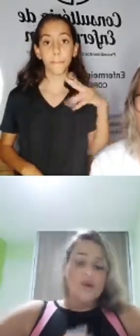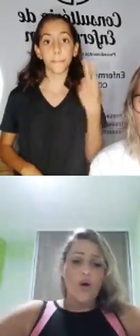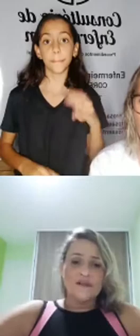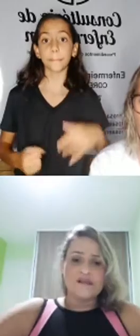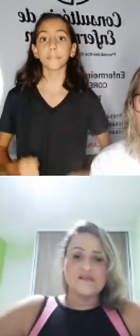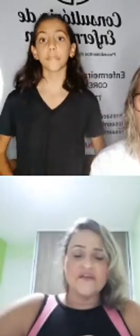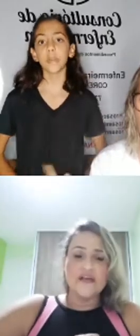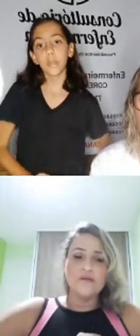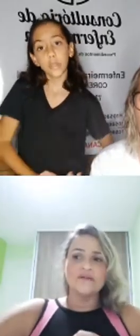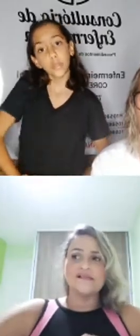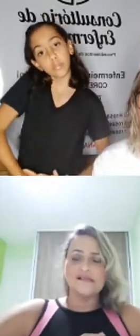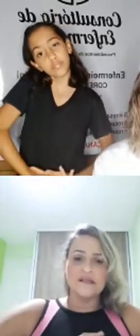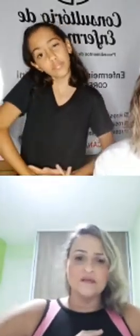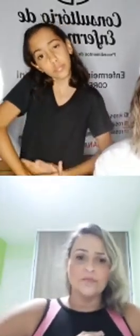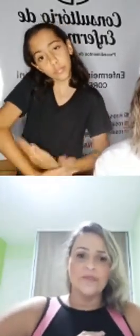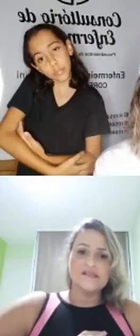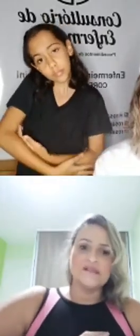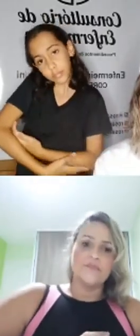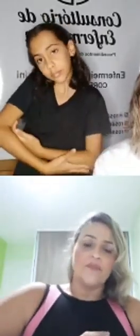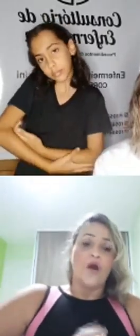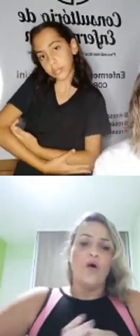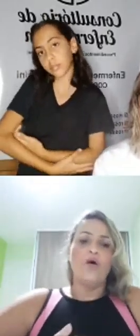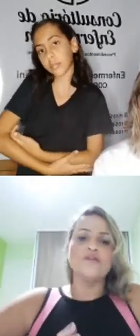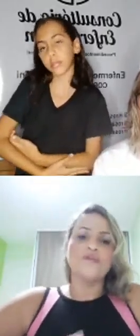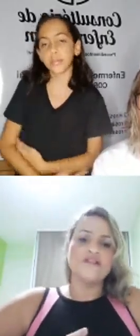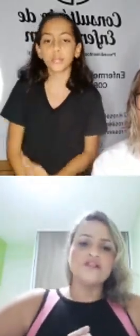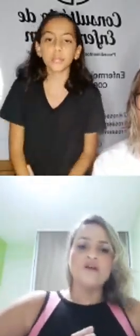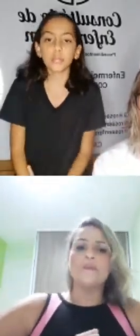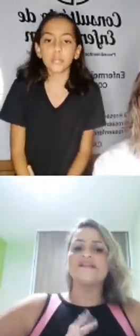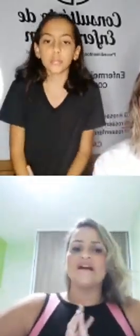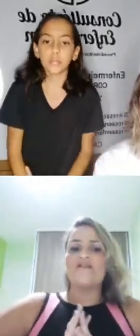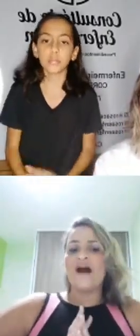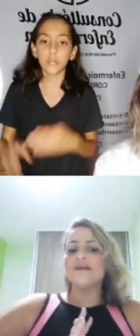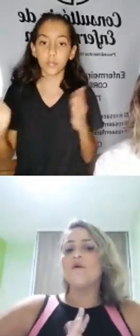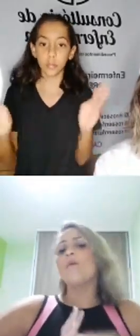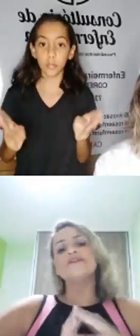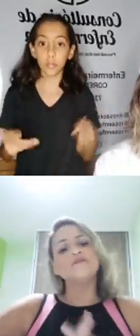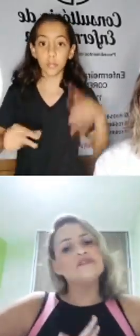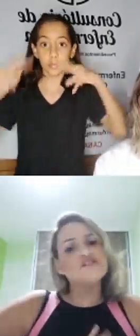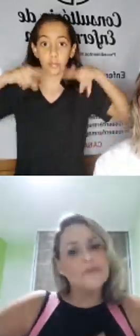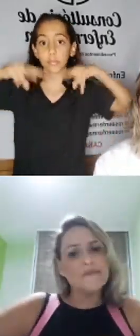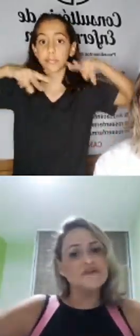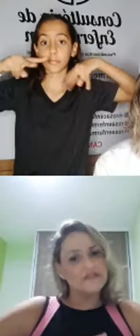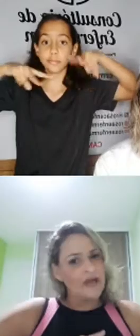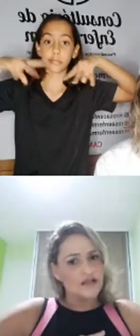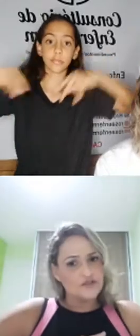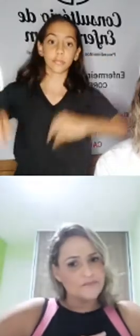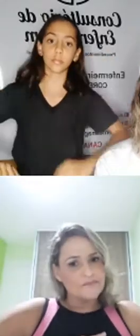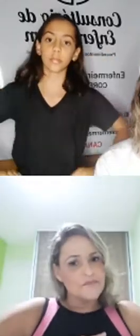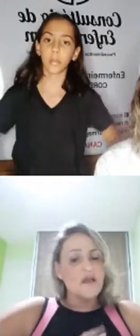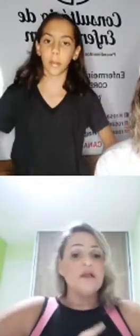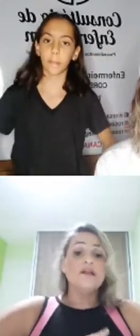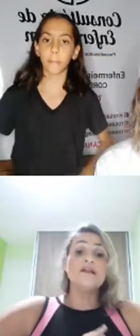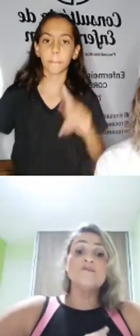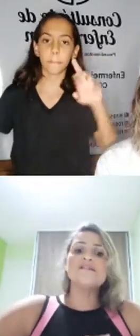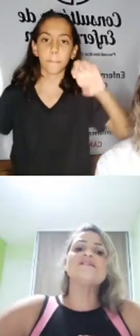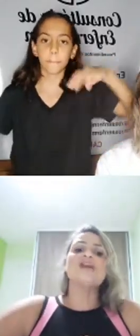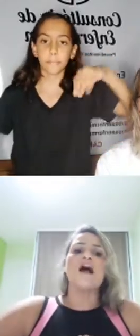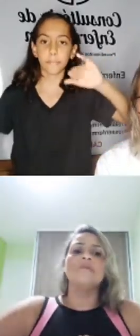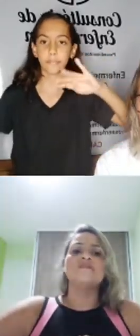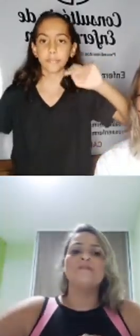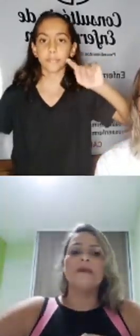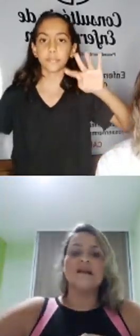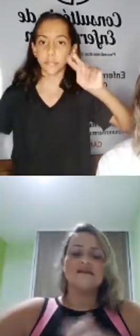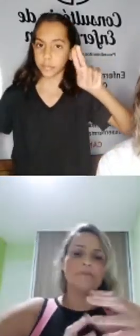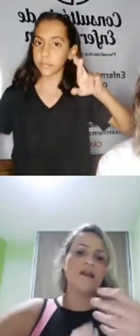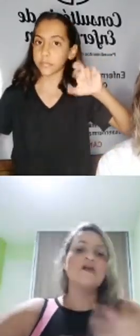Algumas coisas vêm acontecendo, assim, hoje o que a gente tem observado é o aumento do índice de prematuridade. Não se sabe